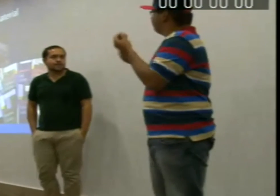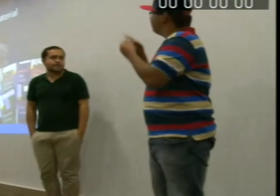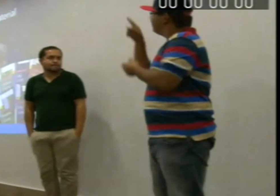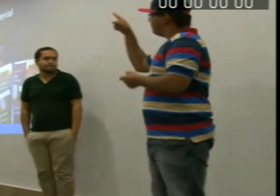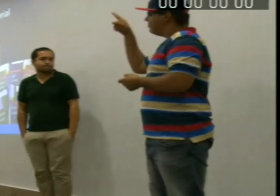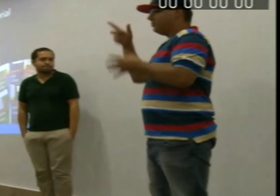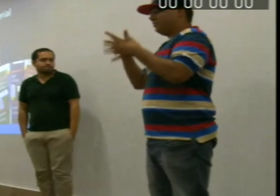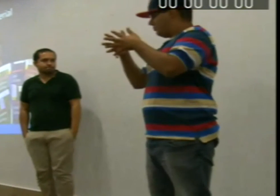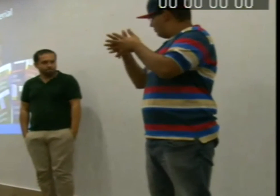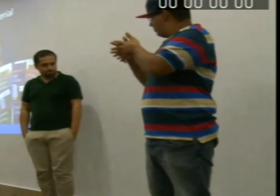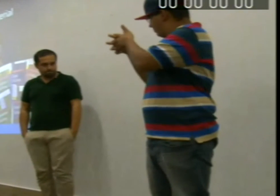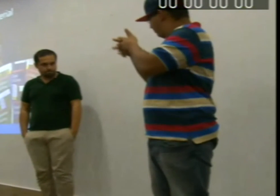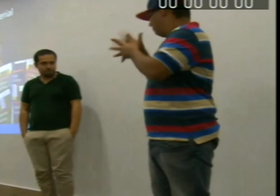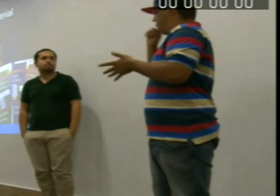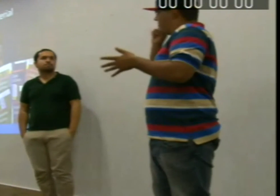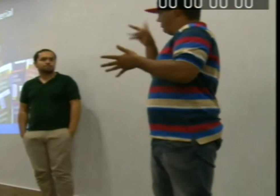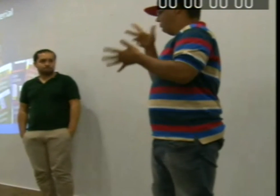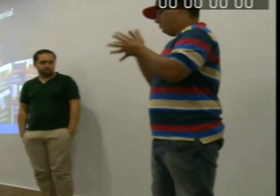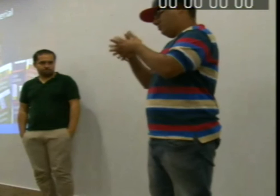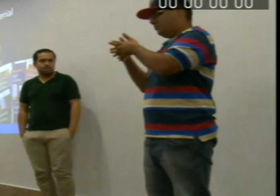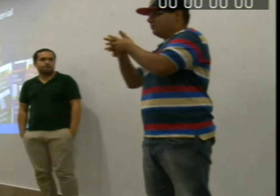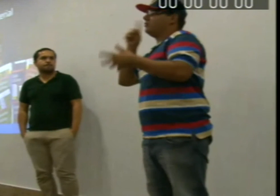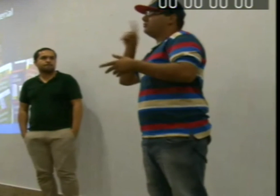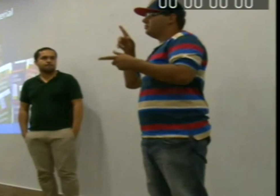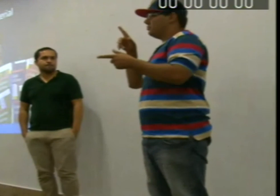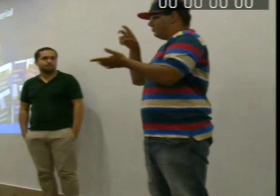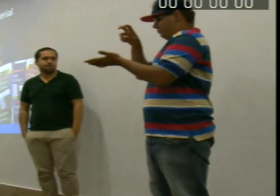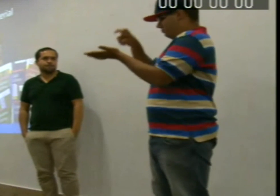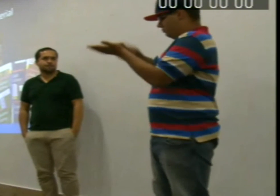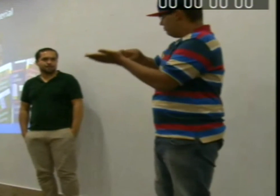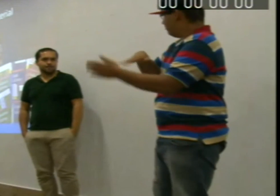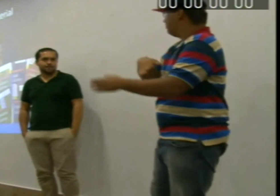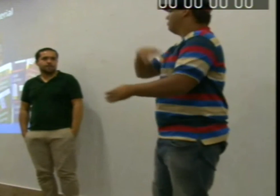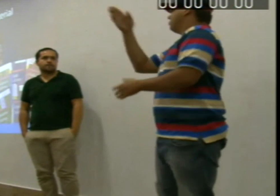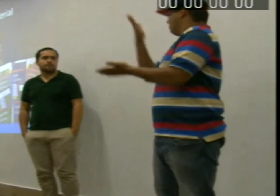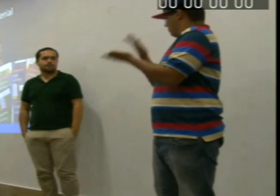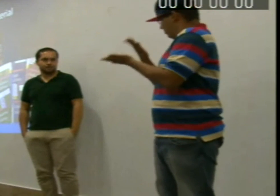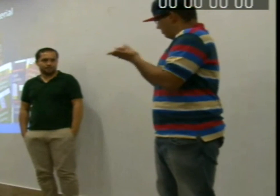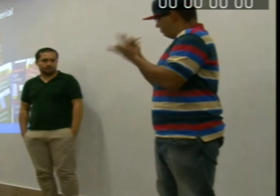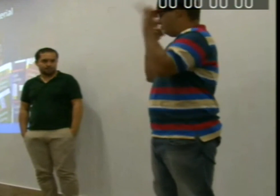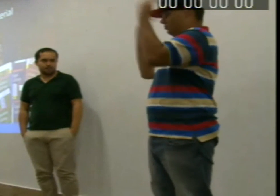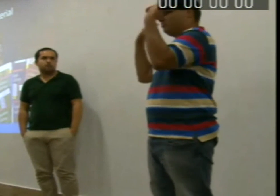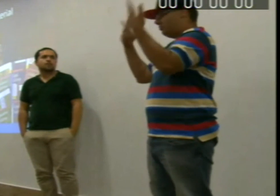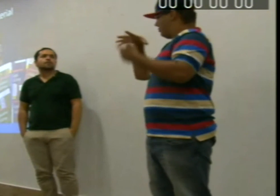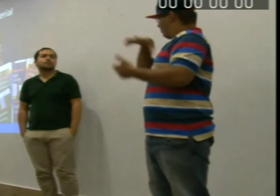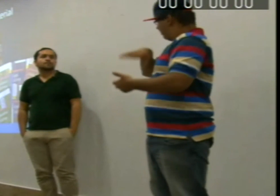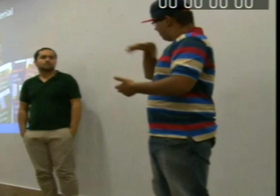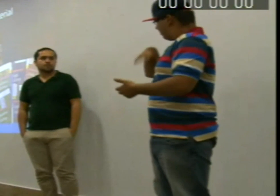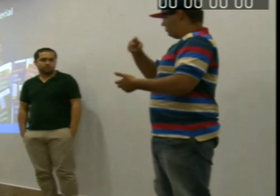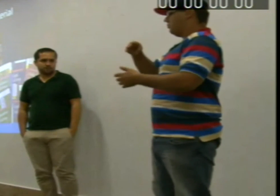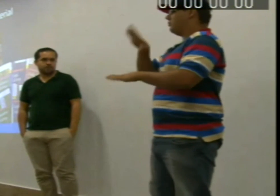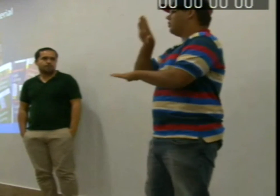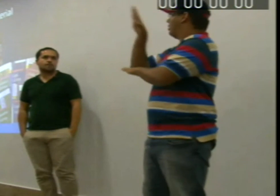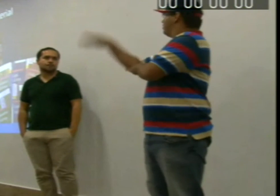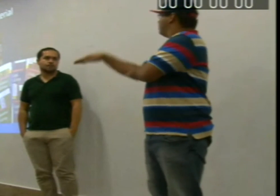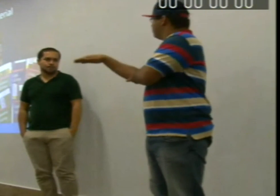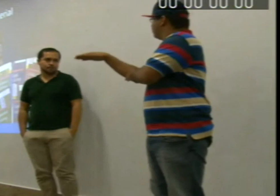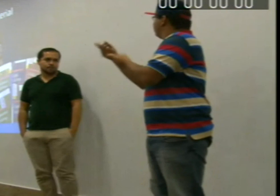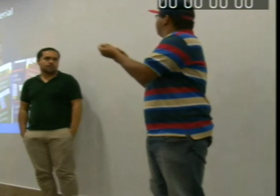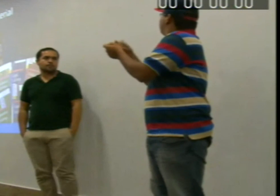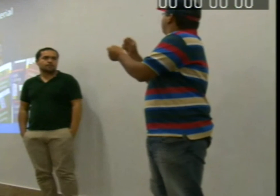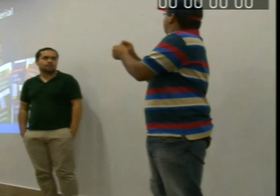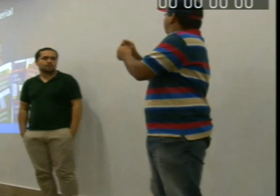eu queria perguntar como é que lá nos Estados Unidos né Eh de manhã à tarde é